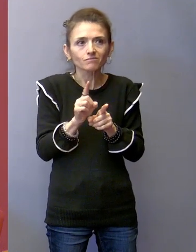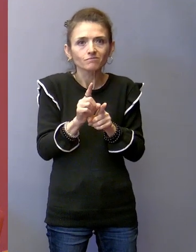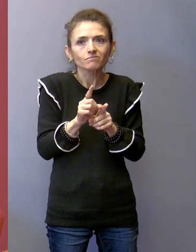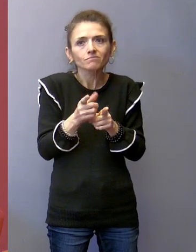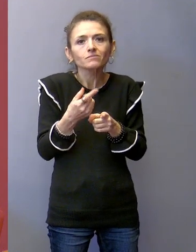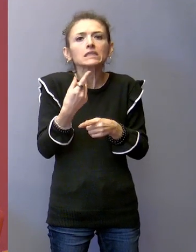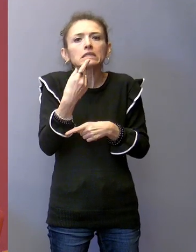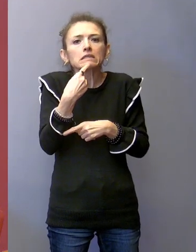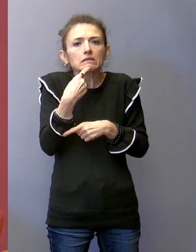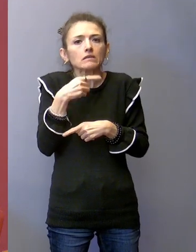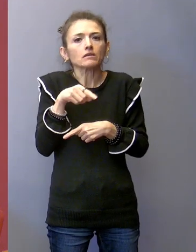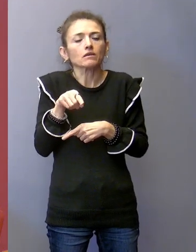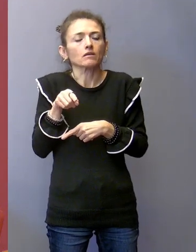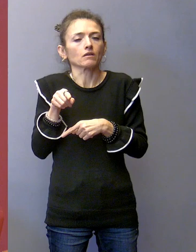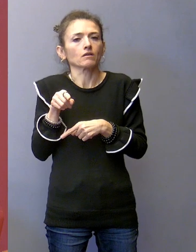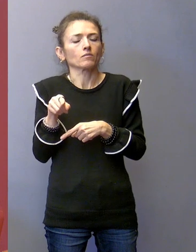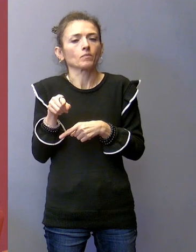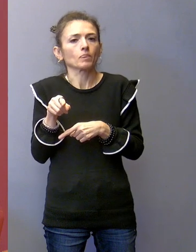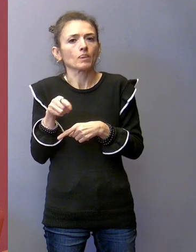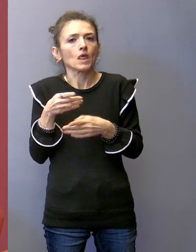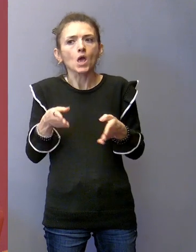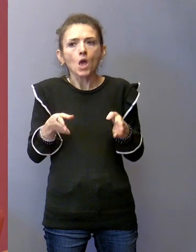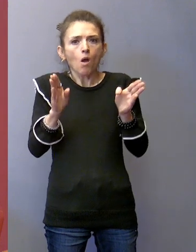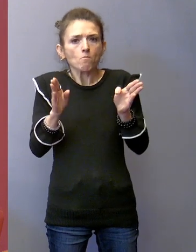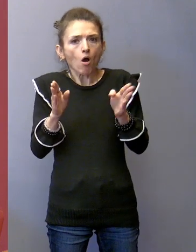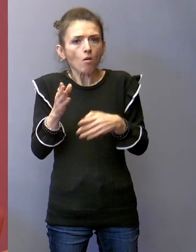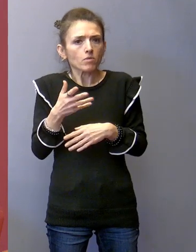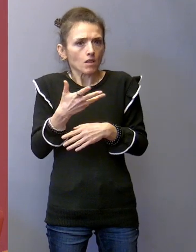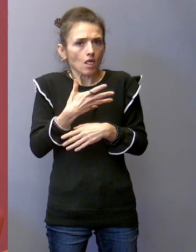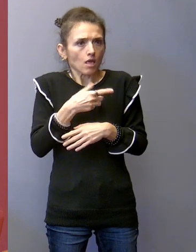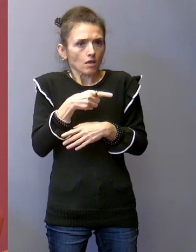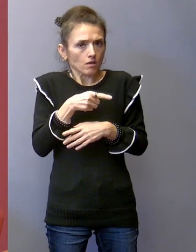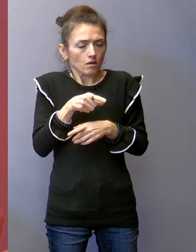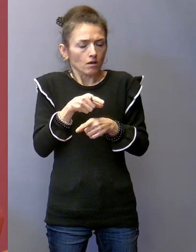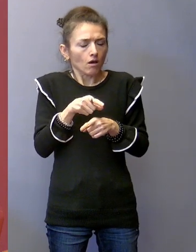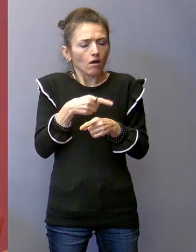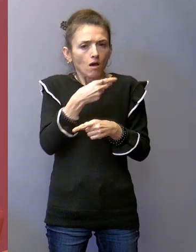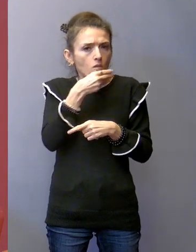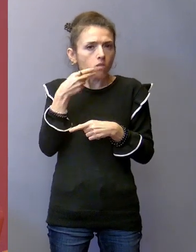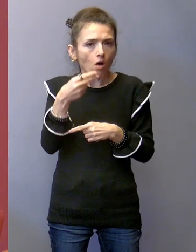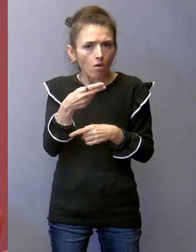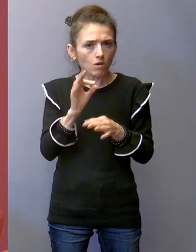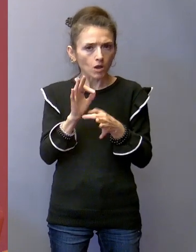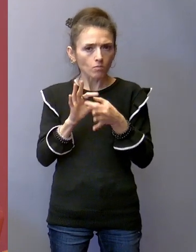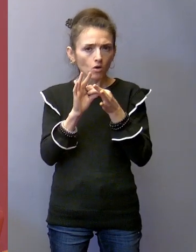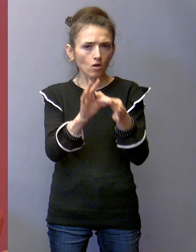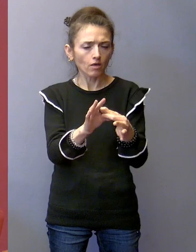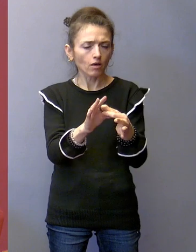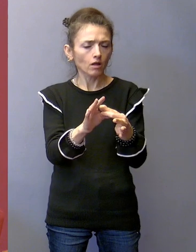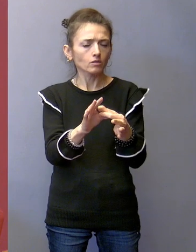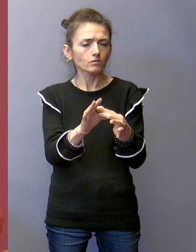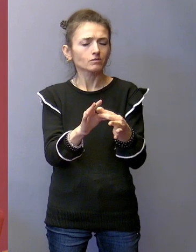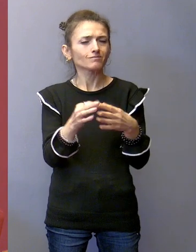da chi aveva qui Quei Quegli immobili Ci piacerebbe sapere anche perché viene detto viene proprio detto e sono